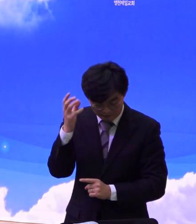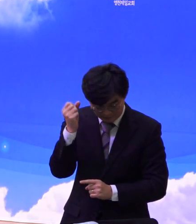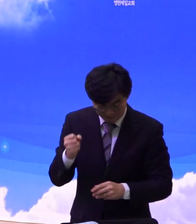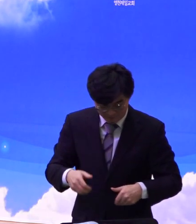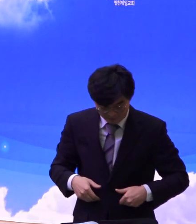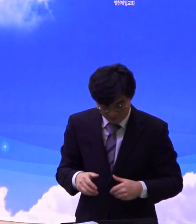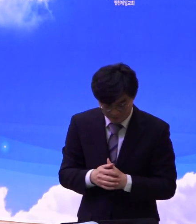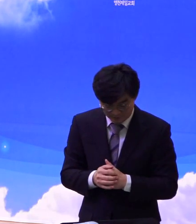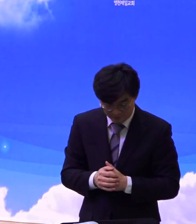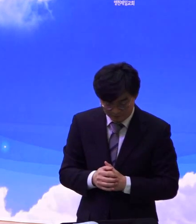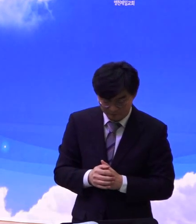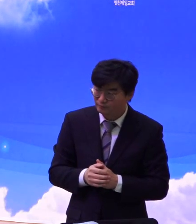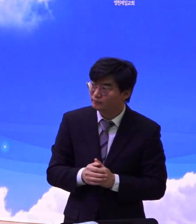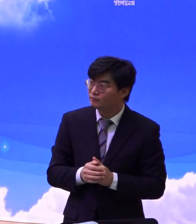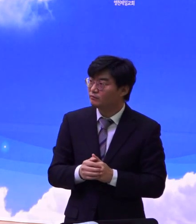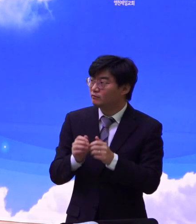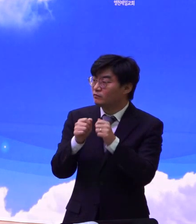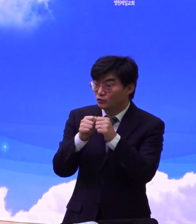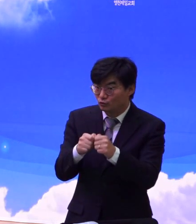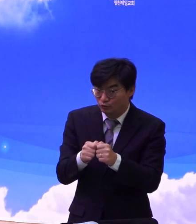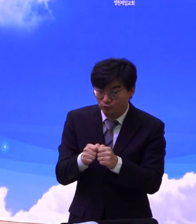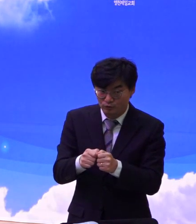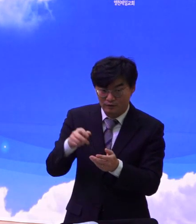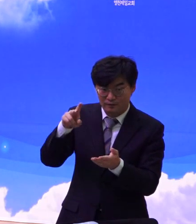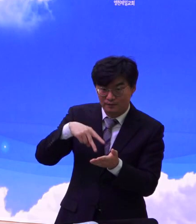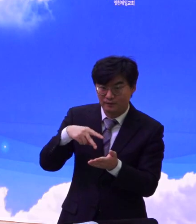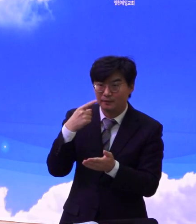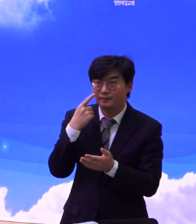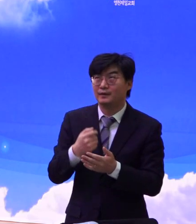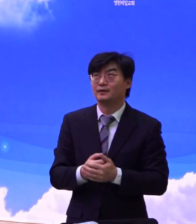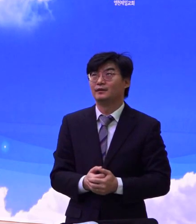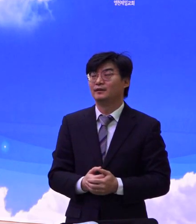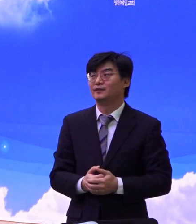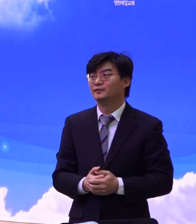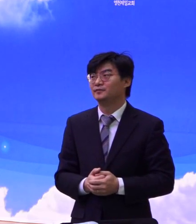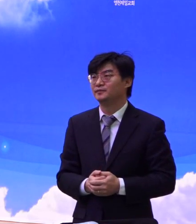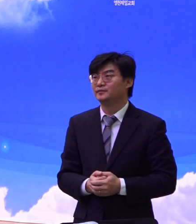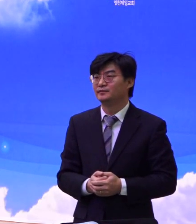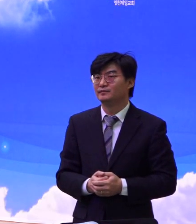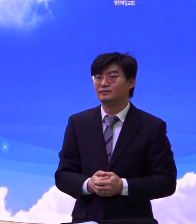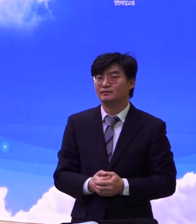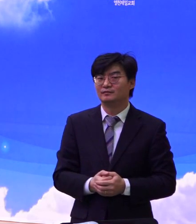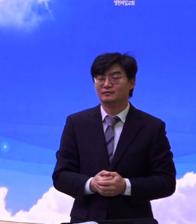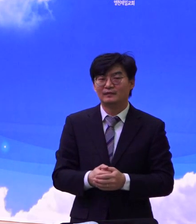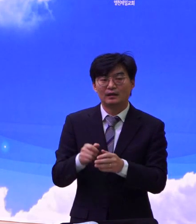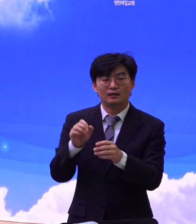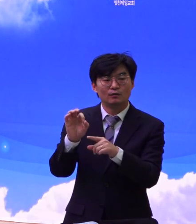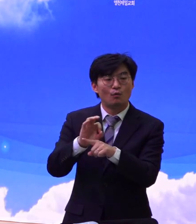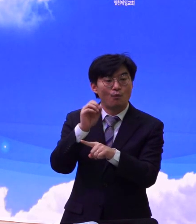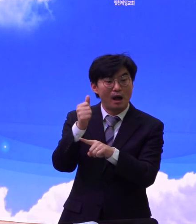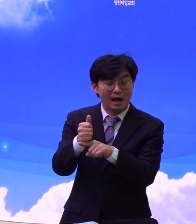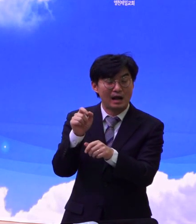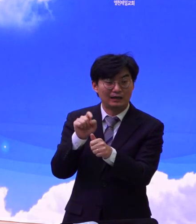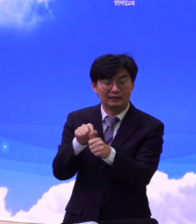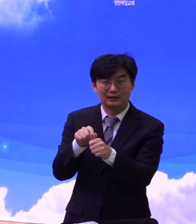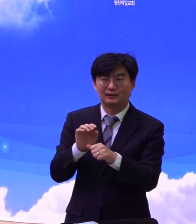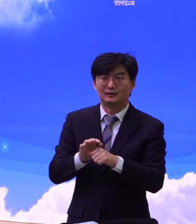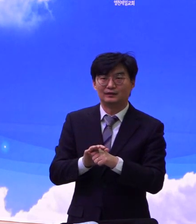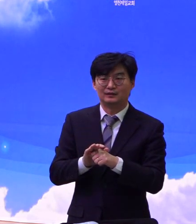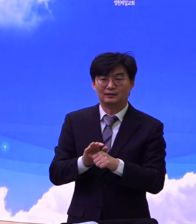보십시오. 조금 더 구체적으로 상상하며 생각해 보면 아마 히스기야가 곳곳에